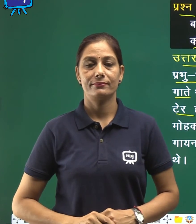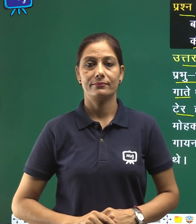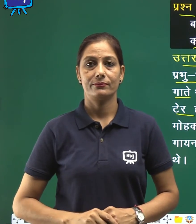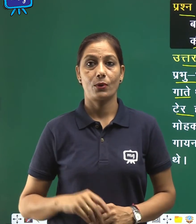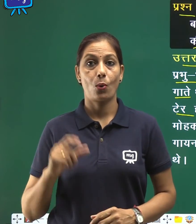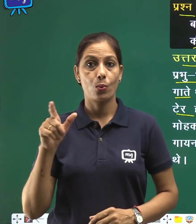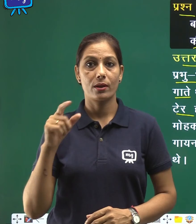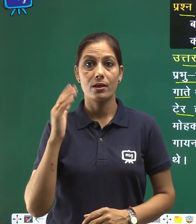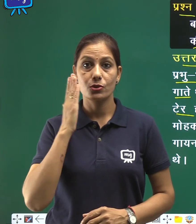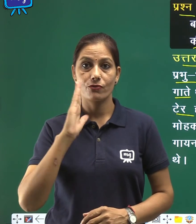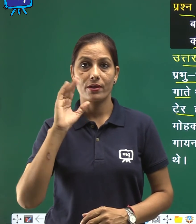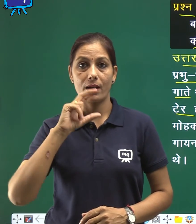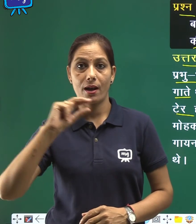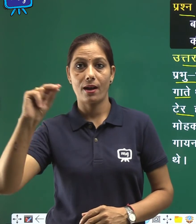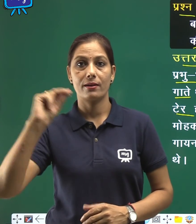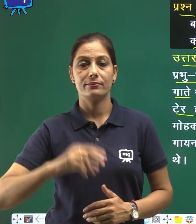उनका स्वर